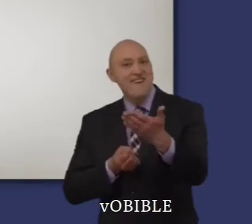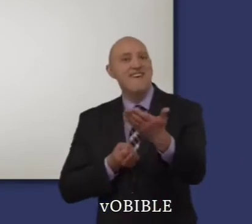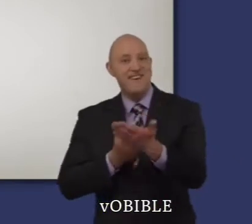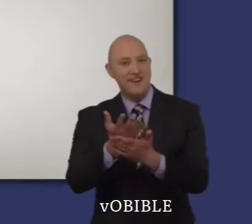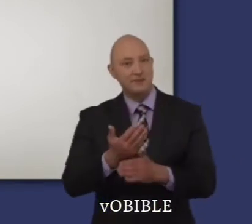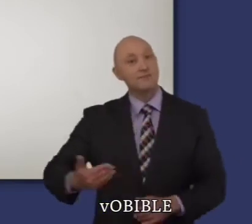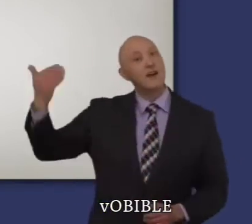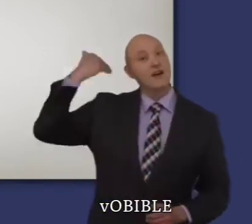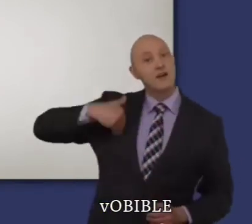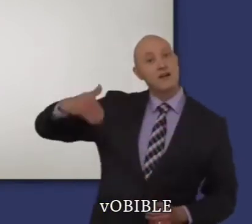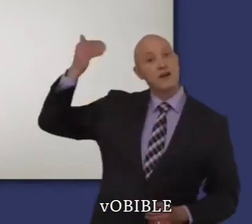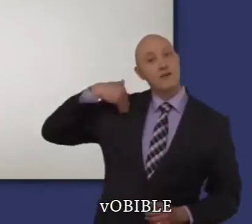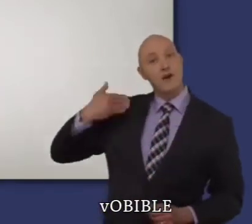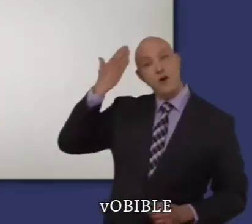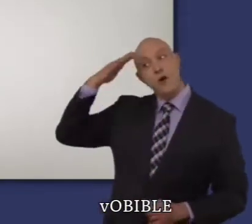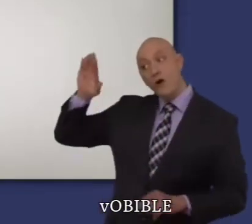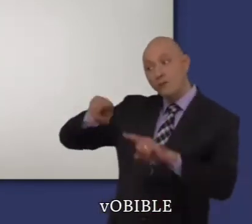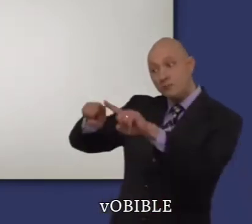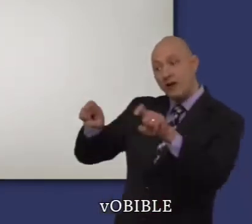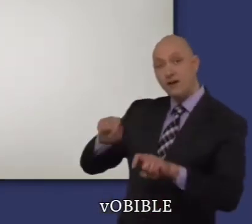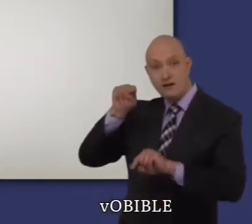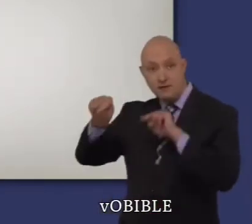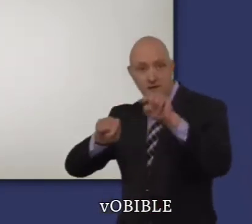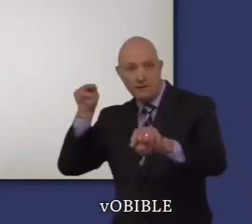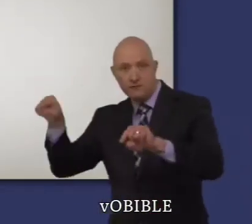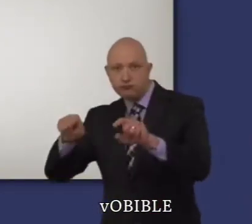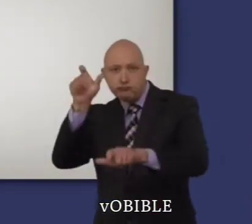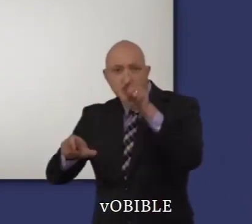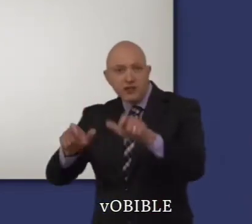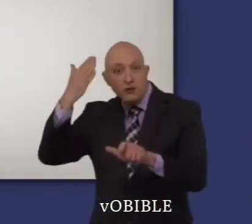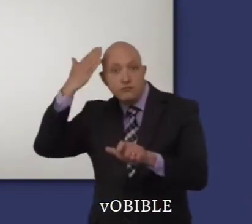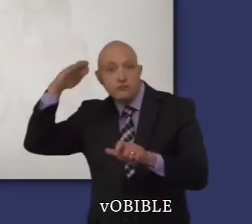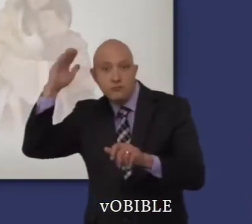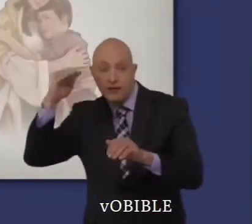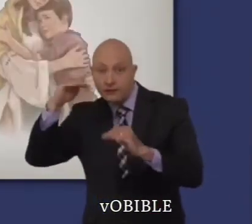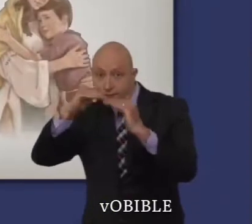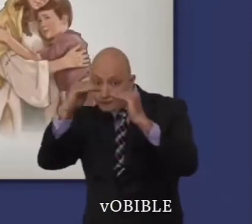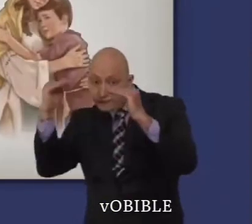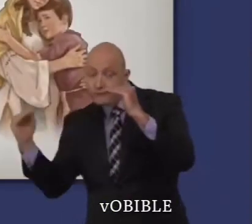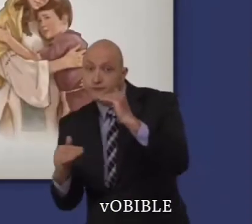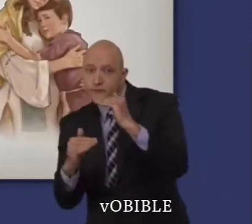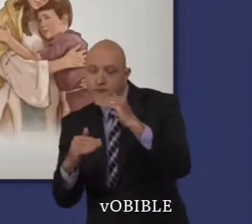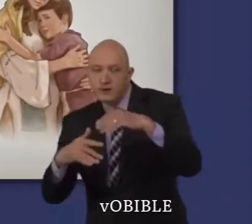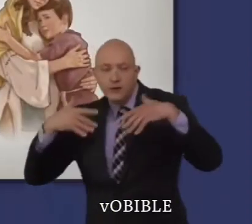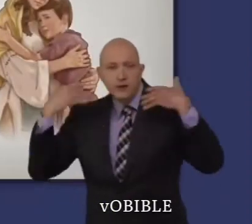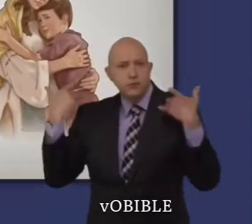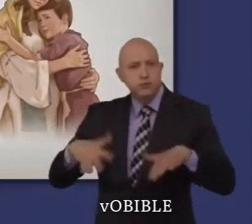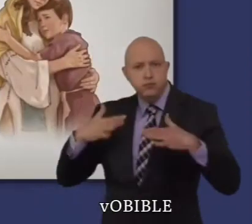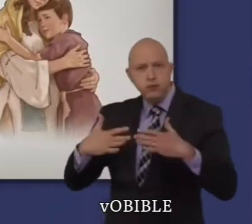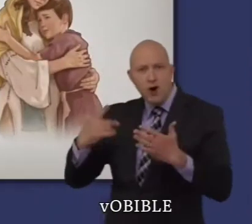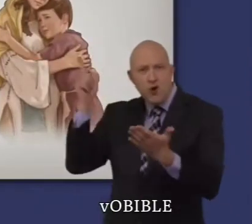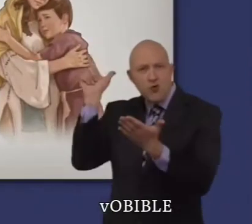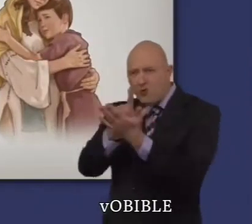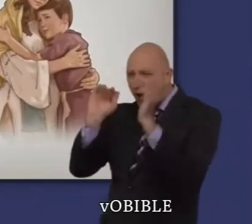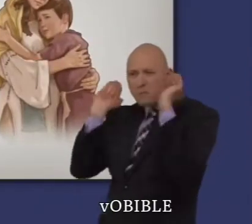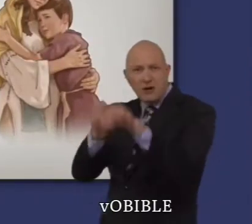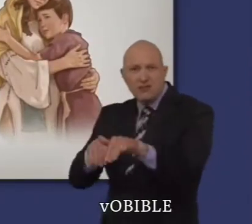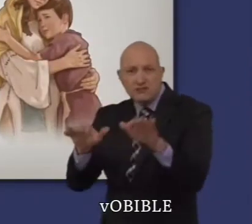du devoir, mais parce qu'ils l'aiment de tout leur cœur, de toute leur âme et de toute leur force.